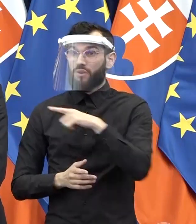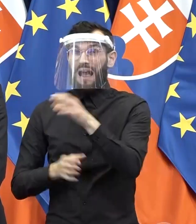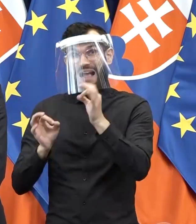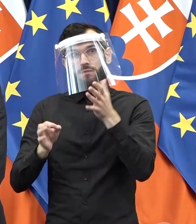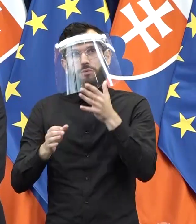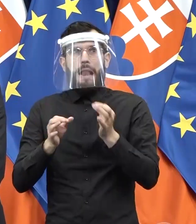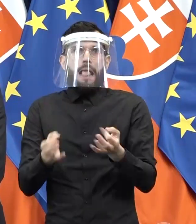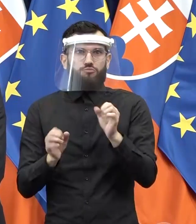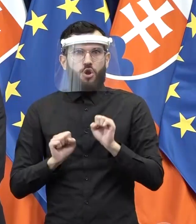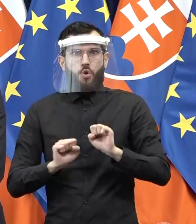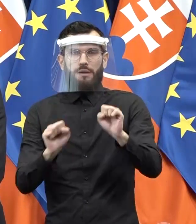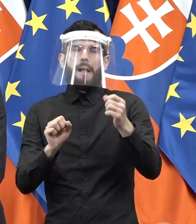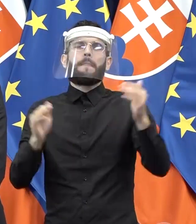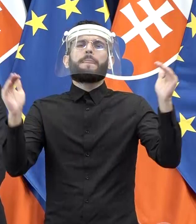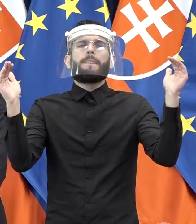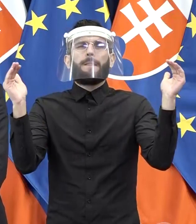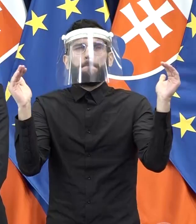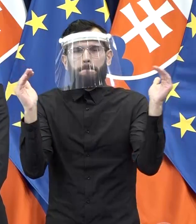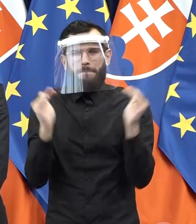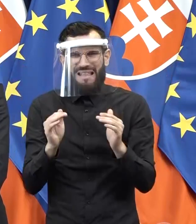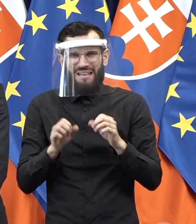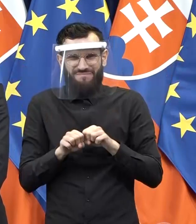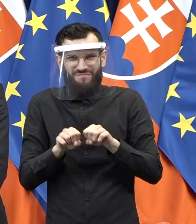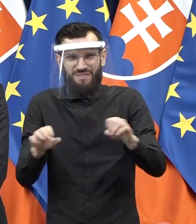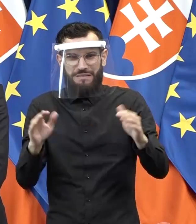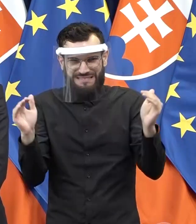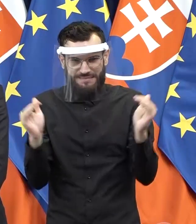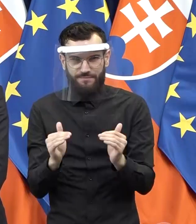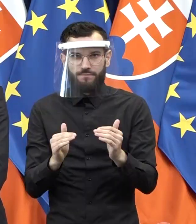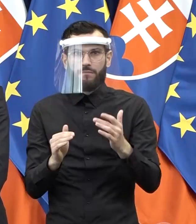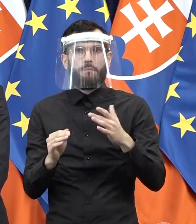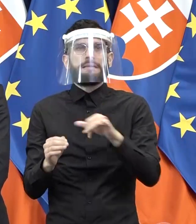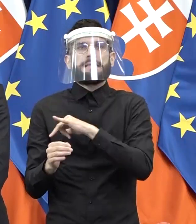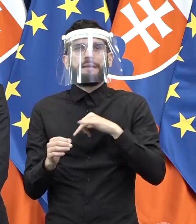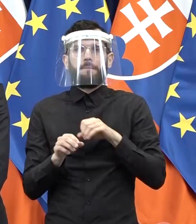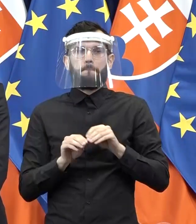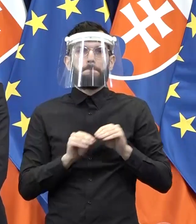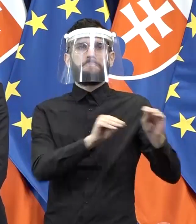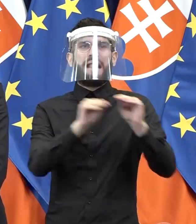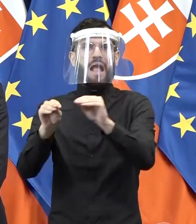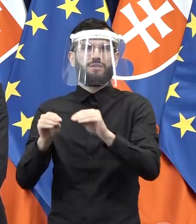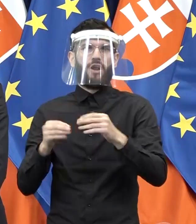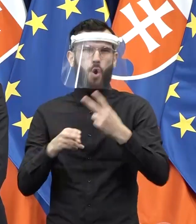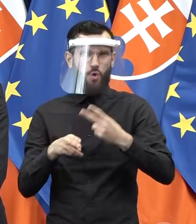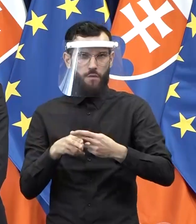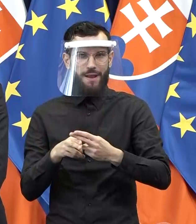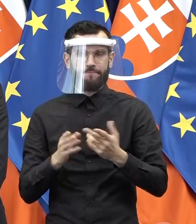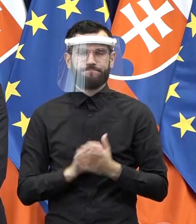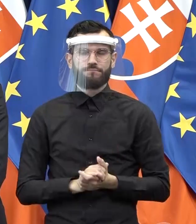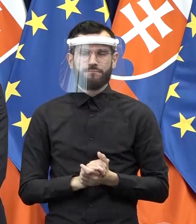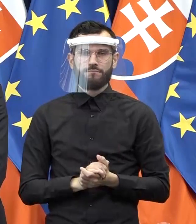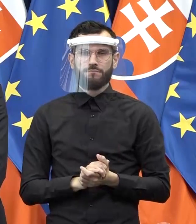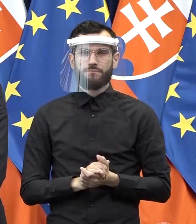že sa uchránime, alebo inak povedané minimalizujú pravdepodobnosť toho, že sa navzájom nakazíme. Najmä zvyšujú